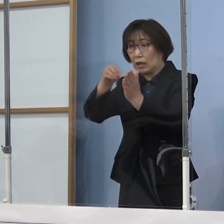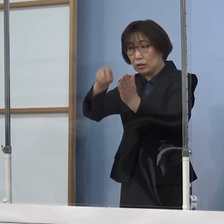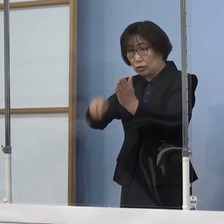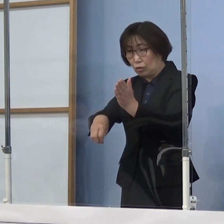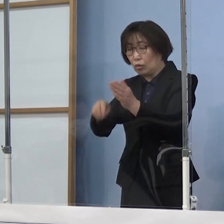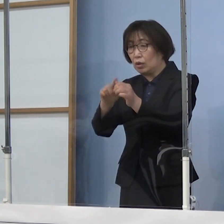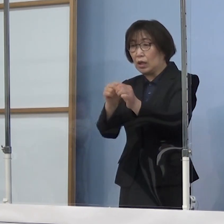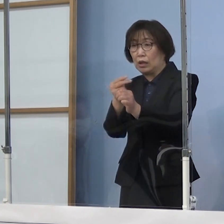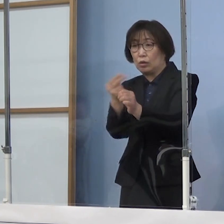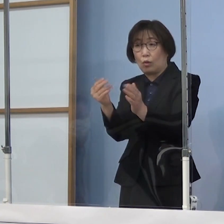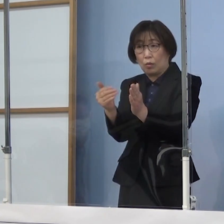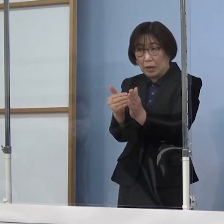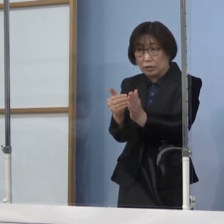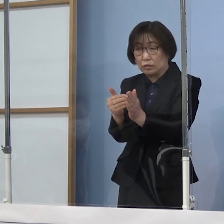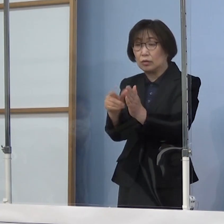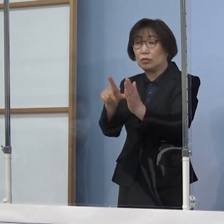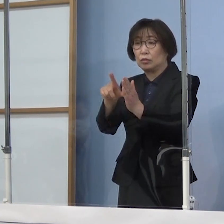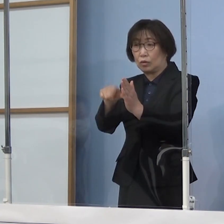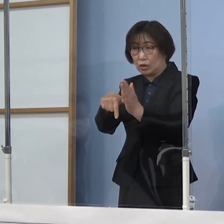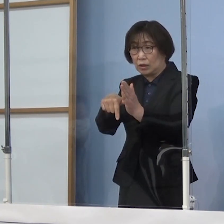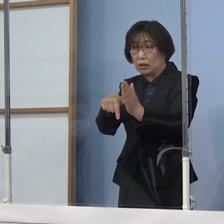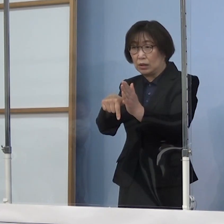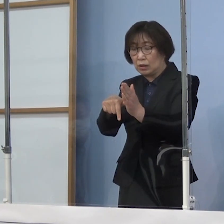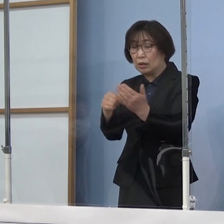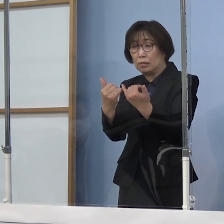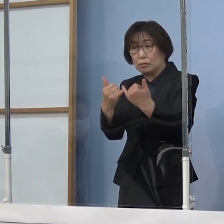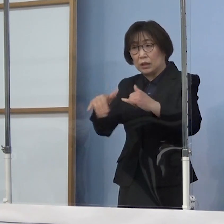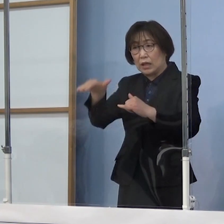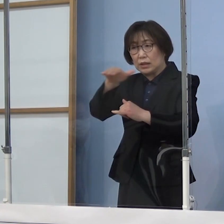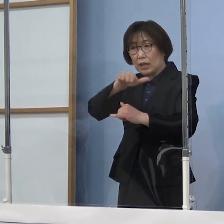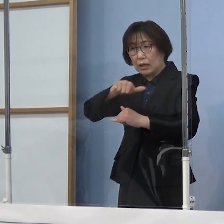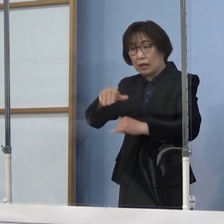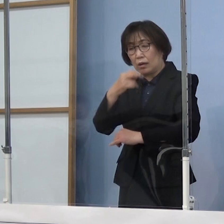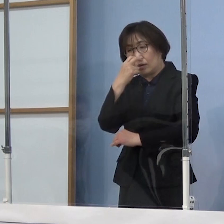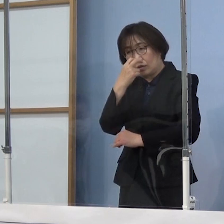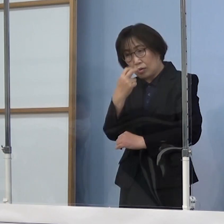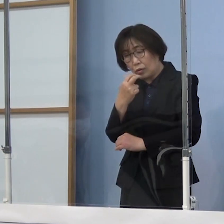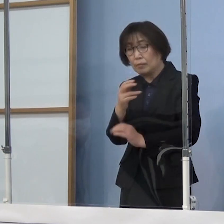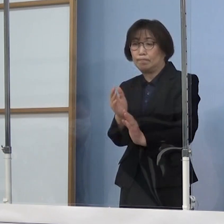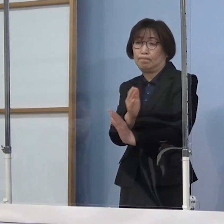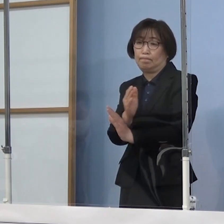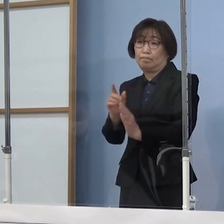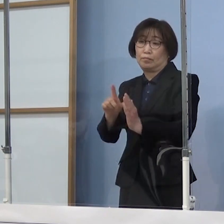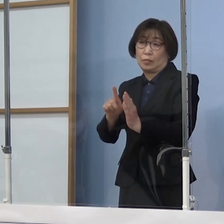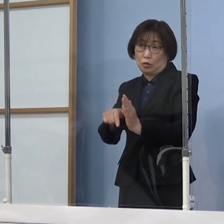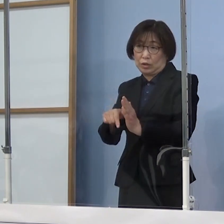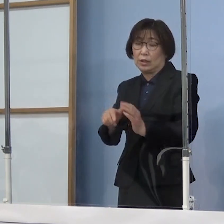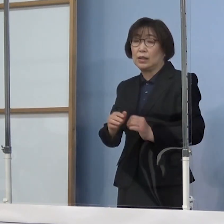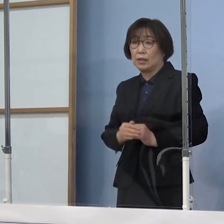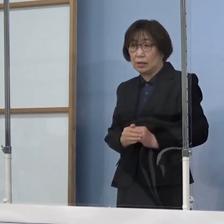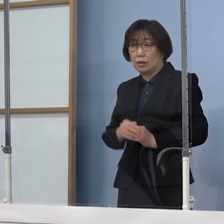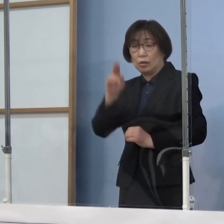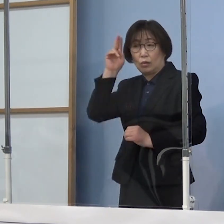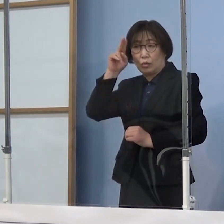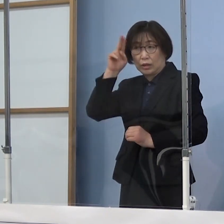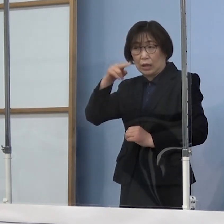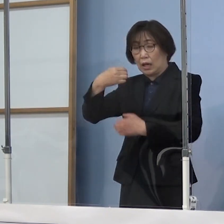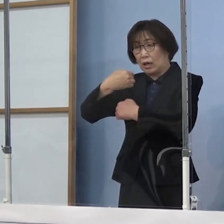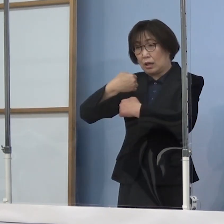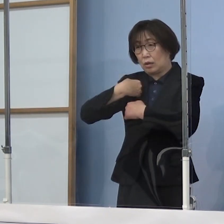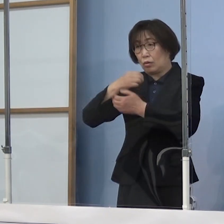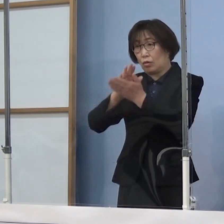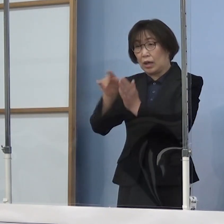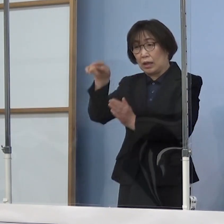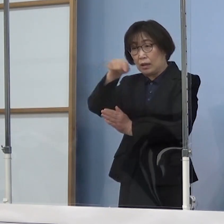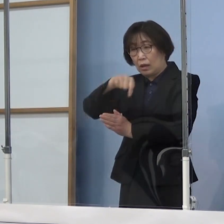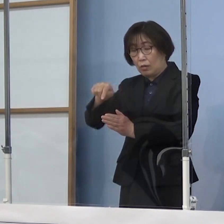度末、多くの皆さん方がやれやれということで行き交うと。しかしこの時すでに大阪、兵庫では変